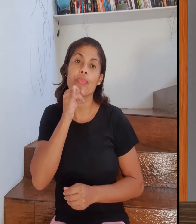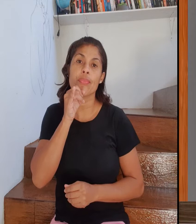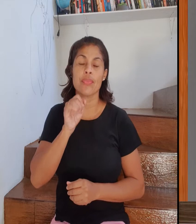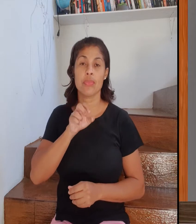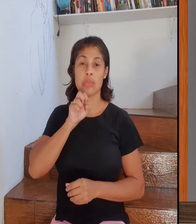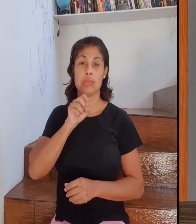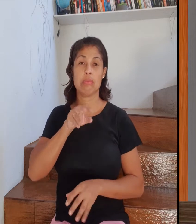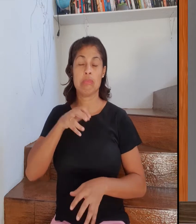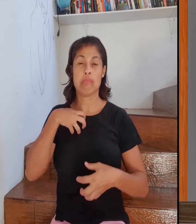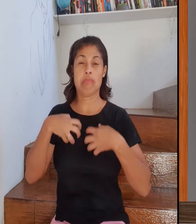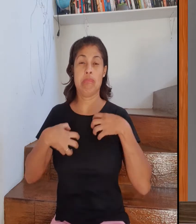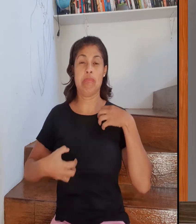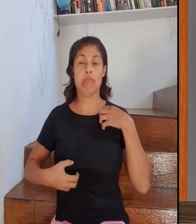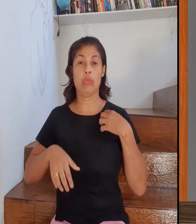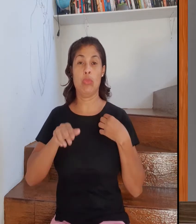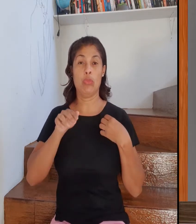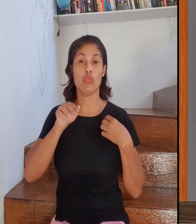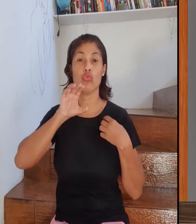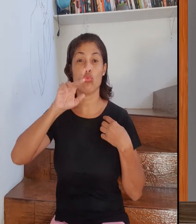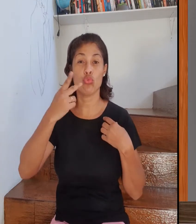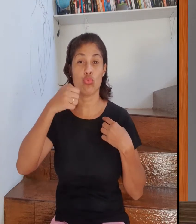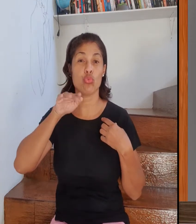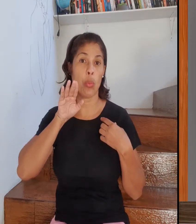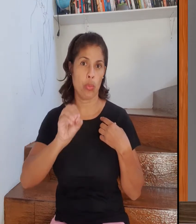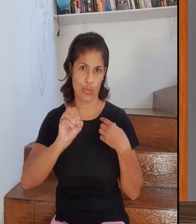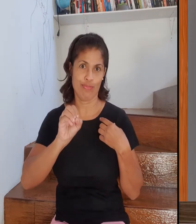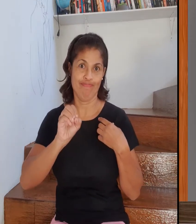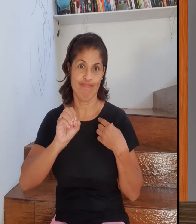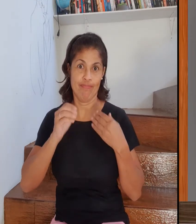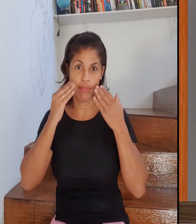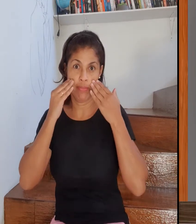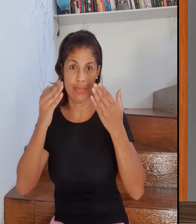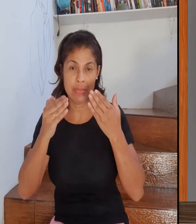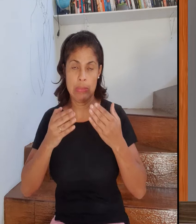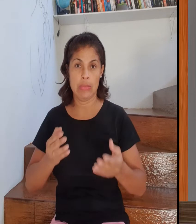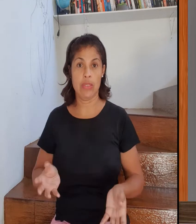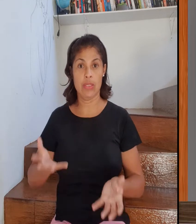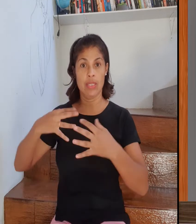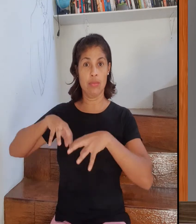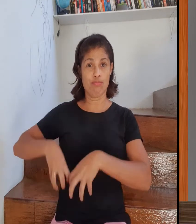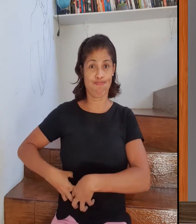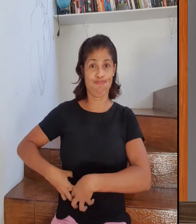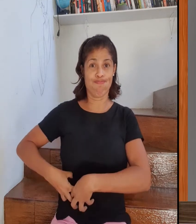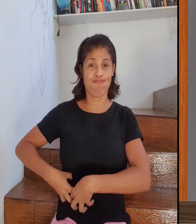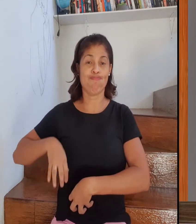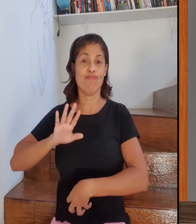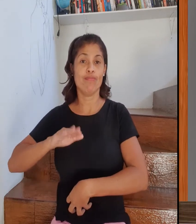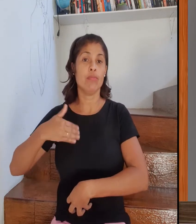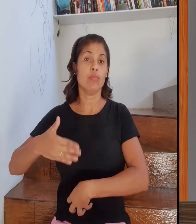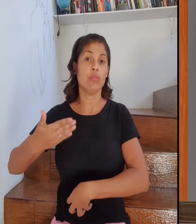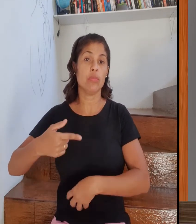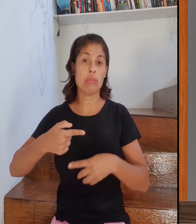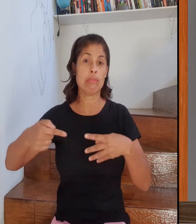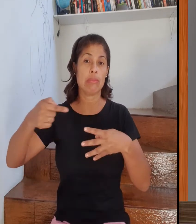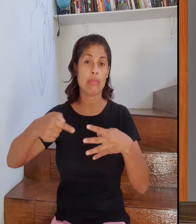a intoxicação pelo chumbo. Logo após a exposição, o chumbo se concentra no fígado, mas depois de